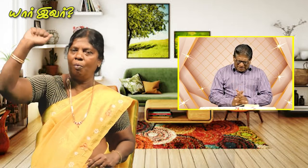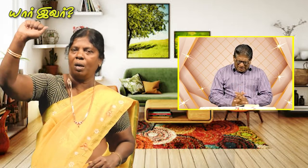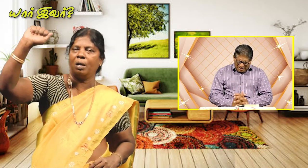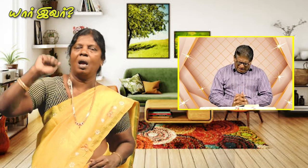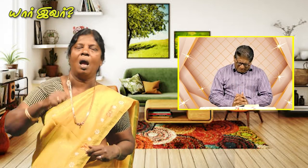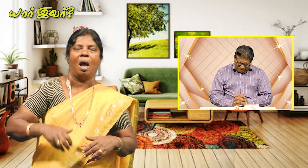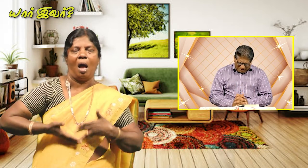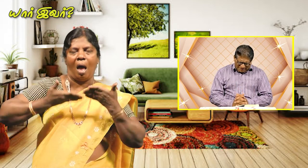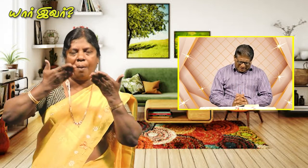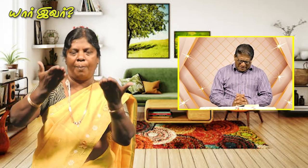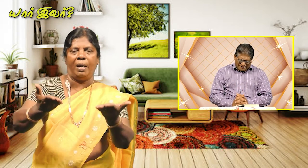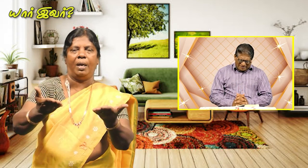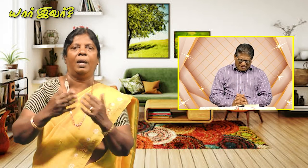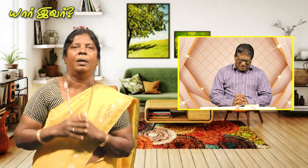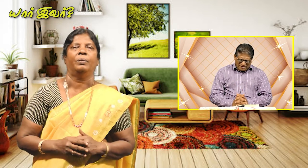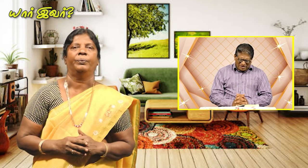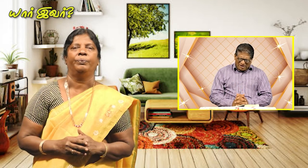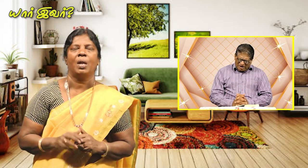உமக்கு